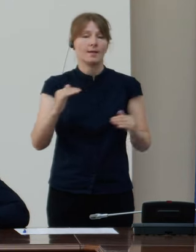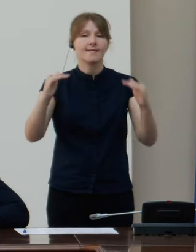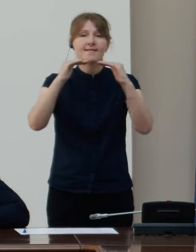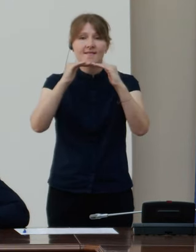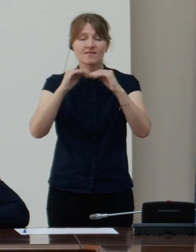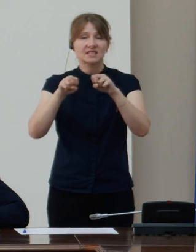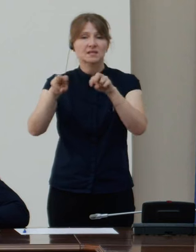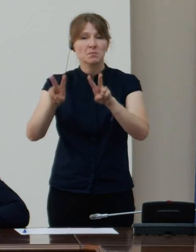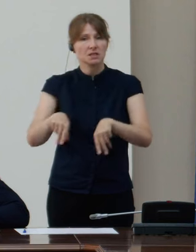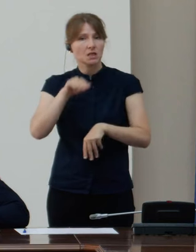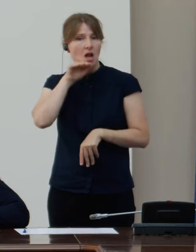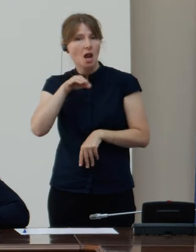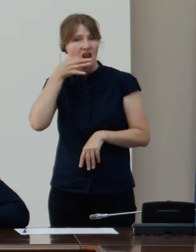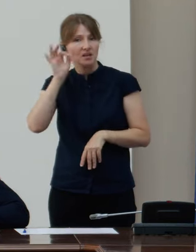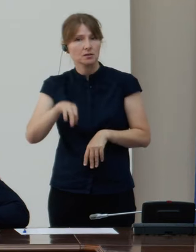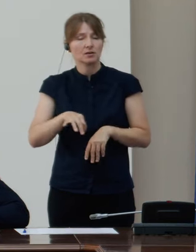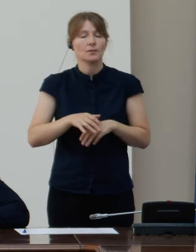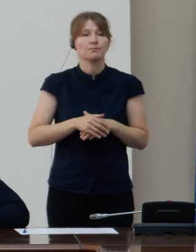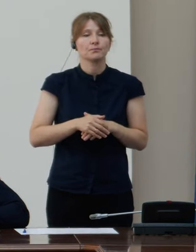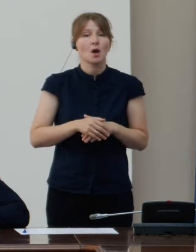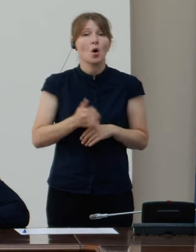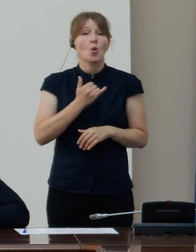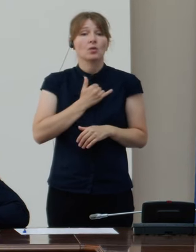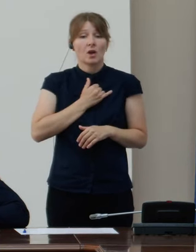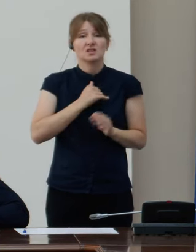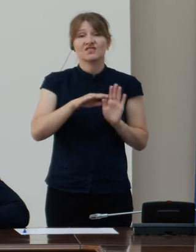În sistem, astăzi, majoritatea sunt femei.